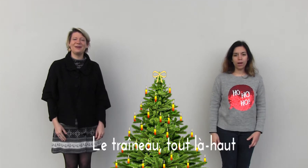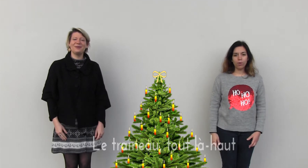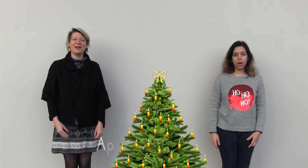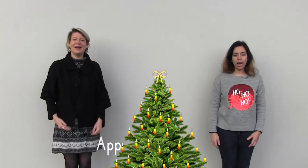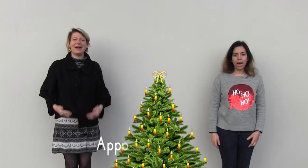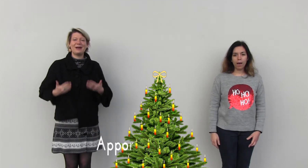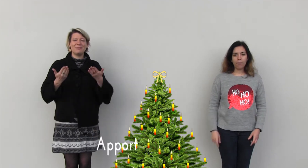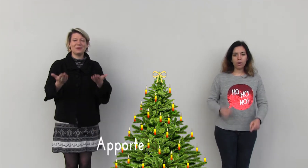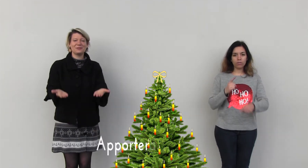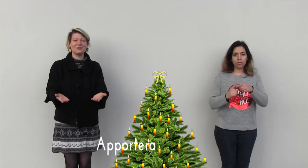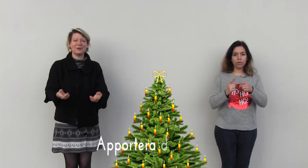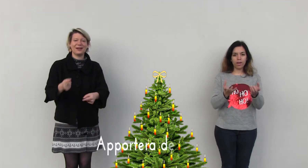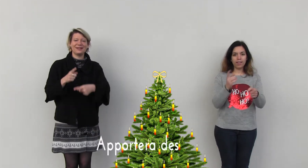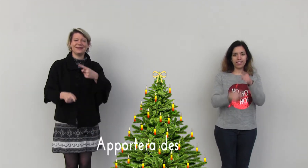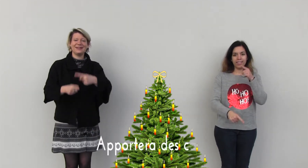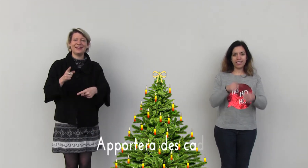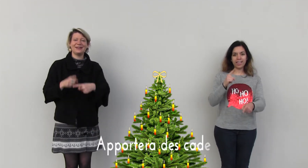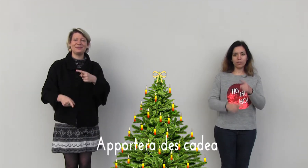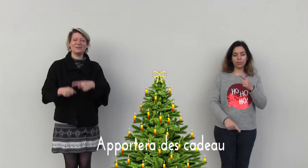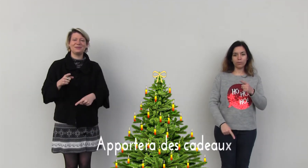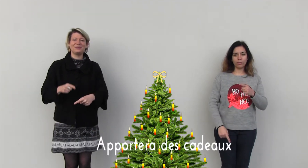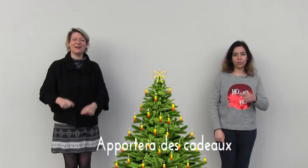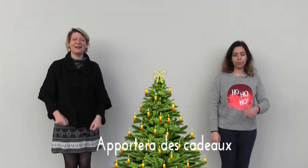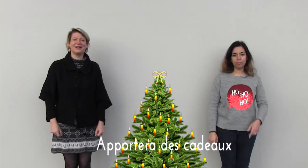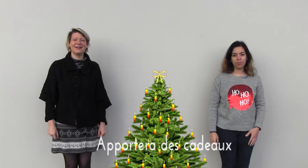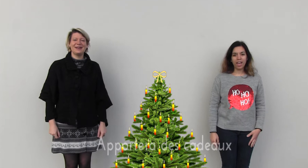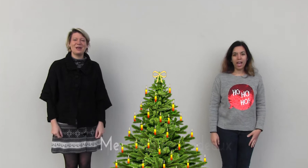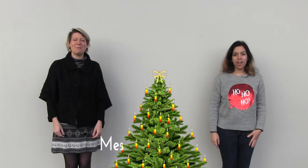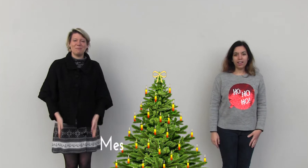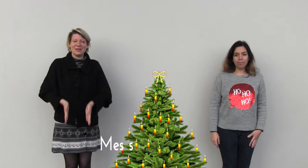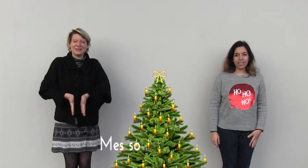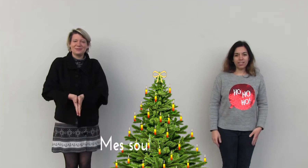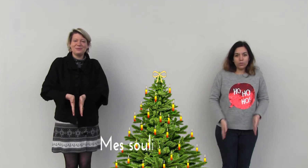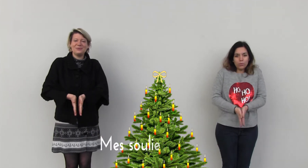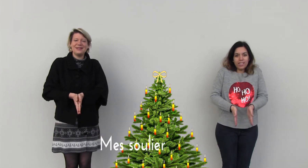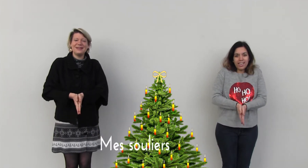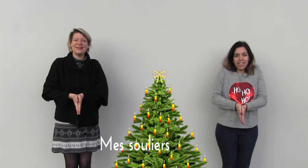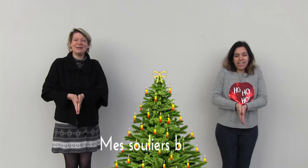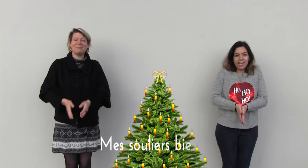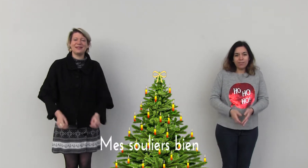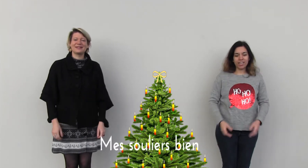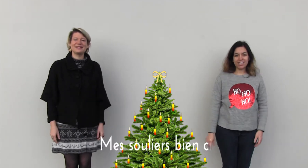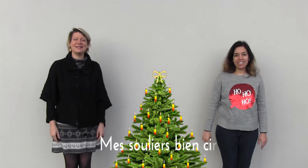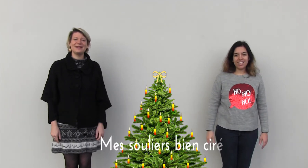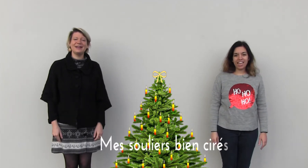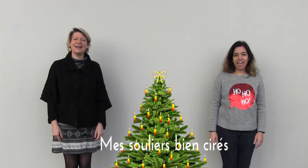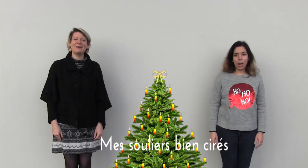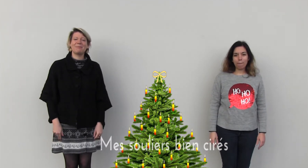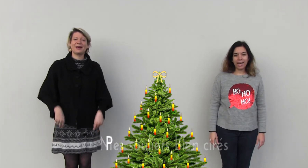-haut apportera des cadeaux Mes souliers bien cirés, près